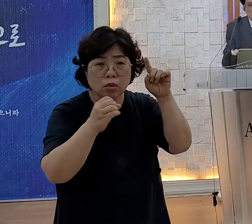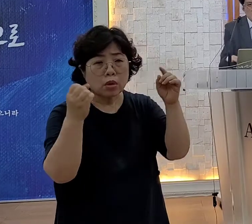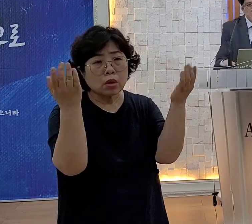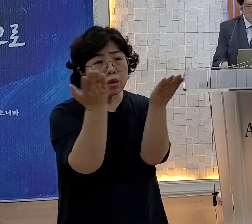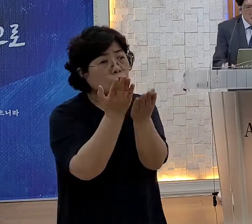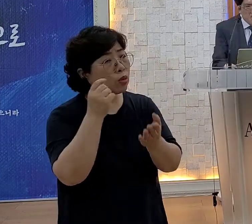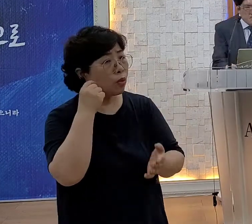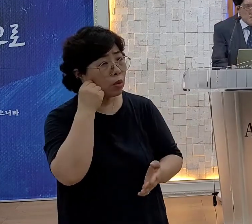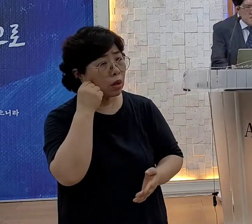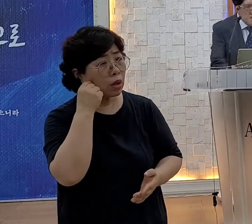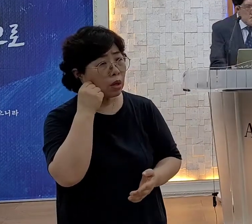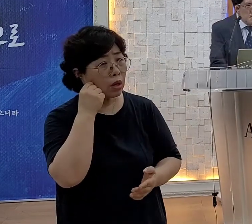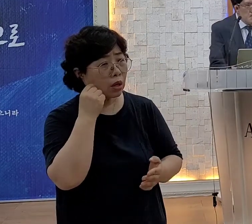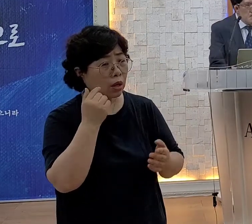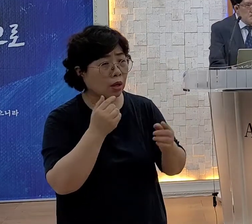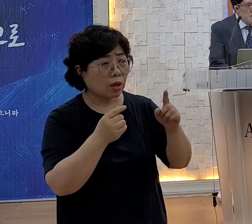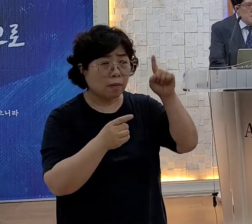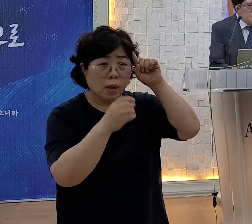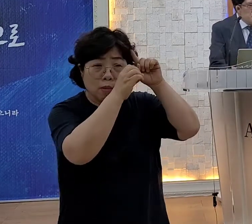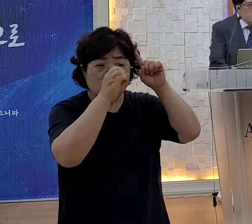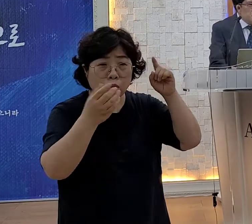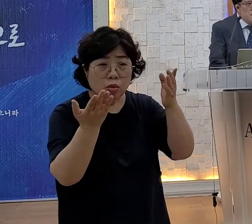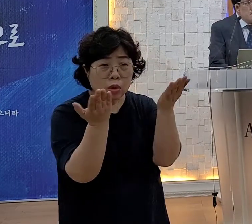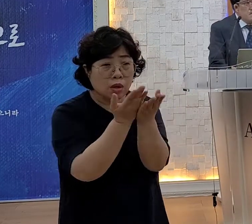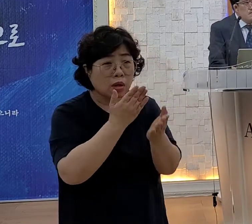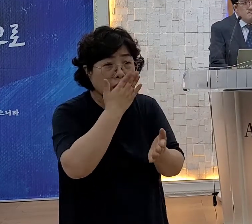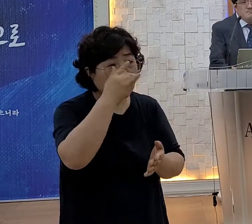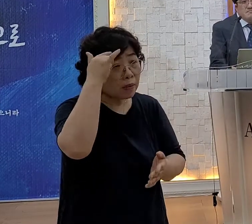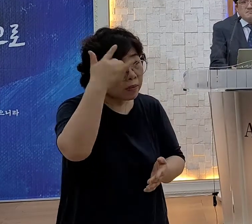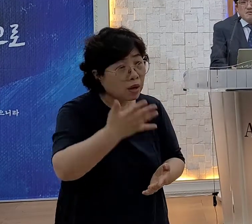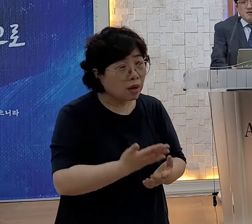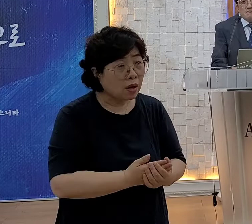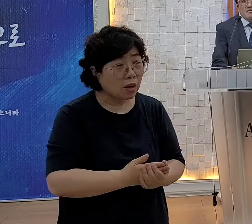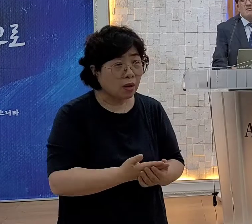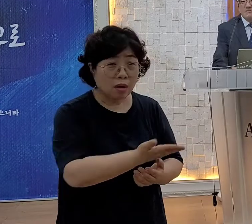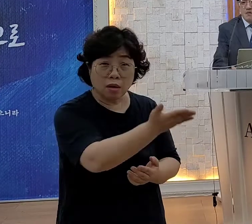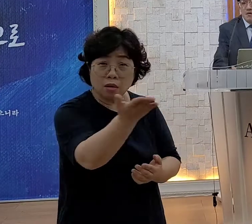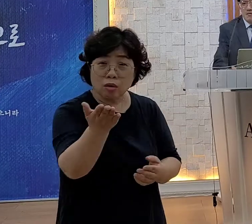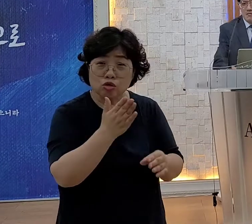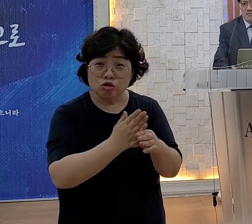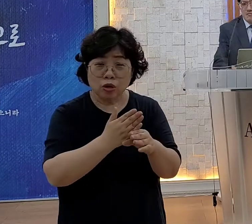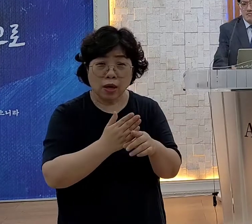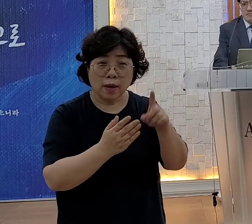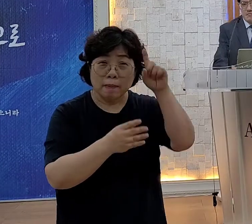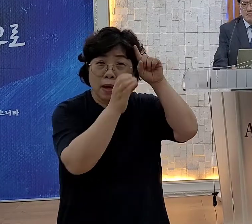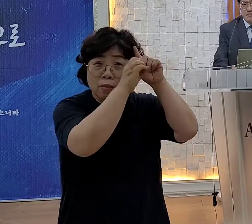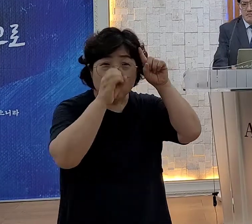여러분 다 지키신 분 계세요? 혹시 이 자리에? 율법을 나는 율법 하나도 어긴 거 없다.